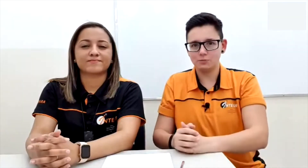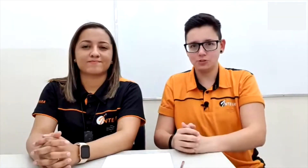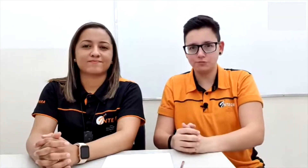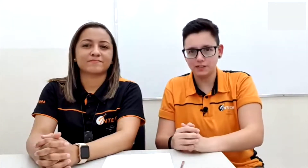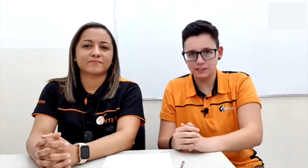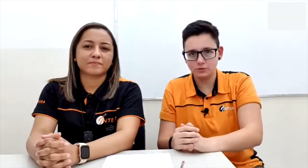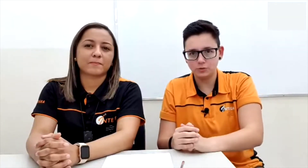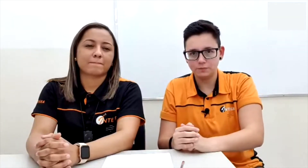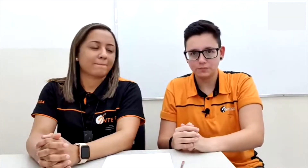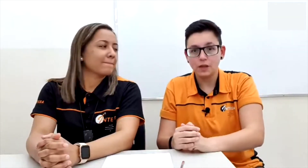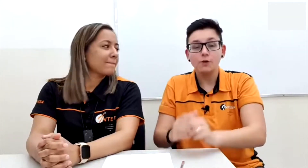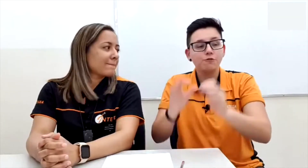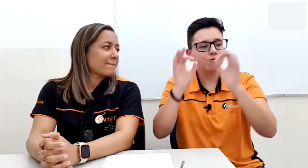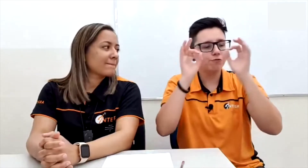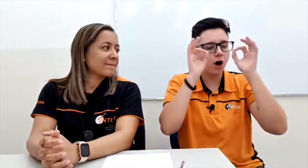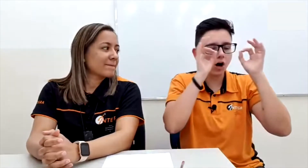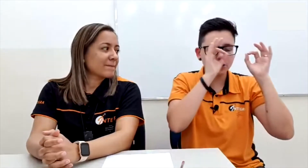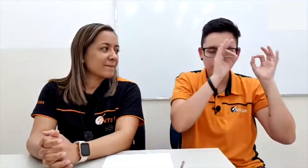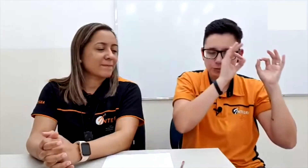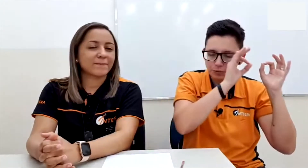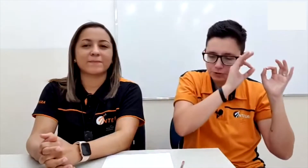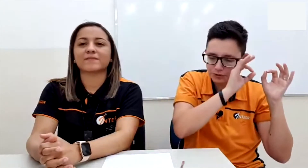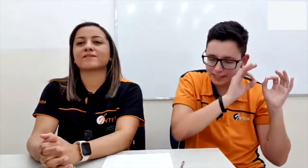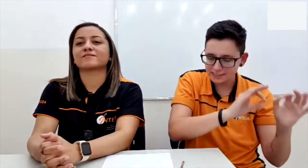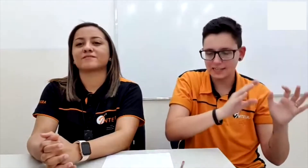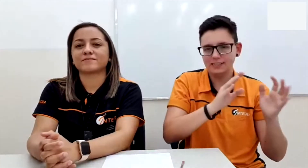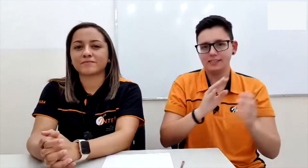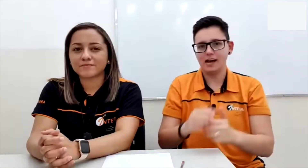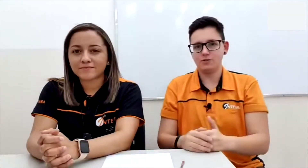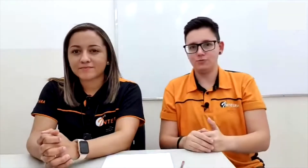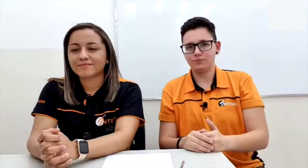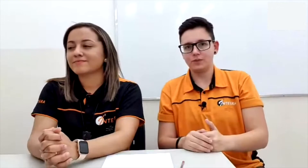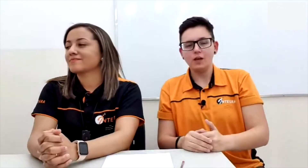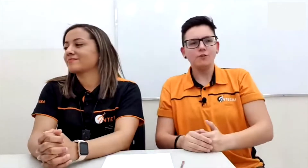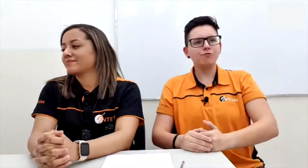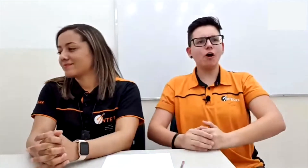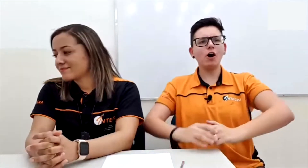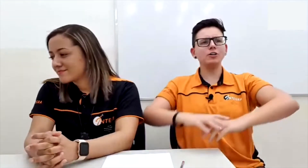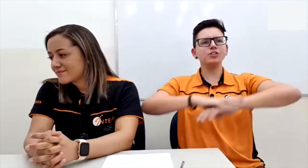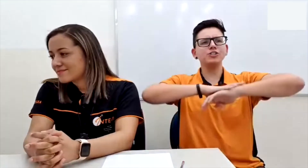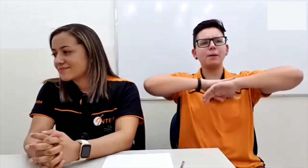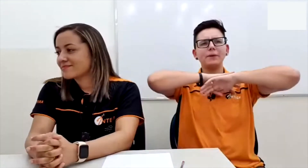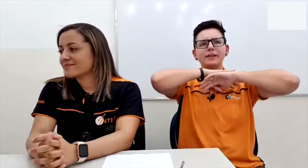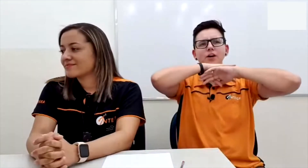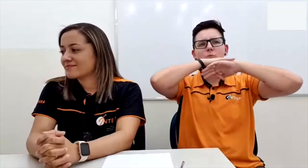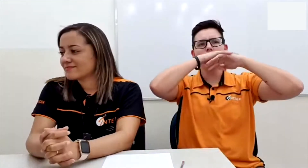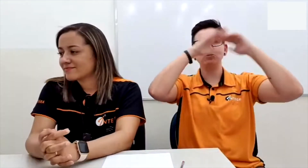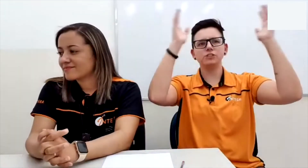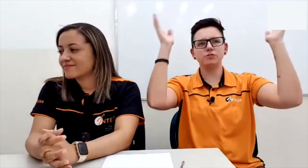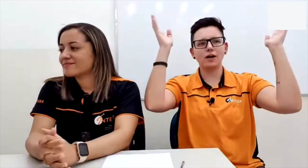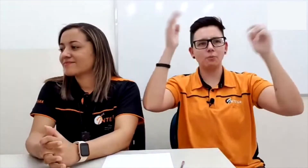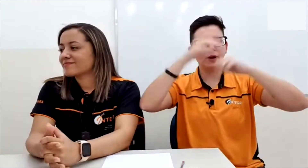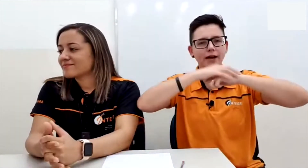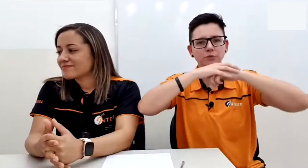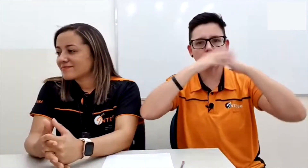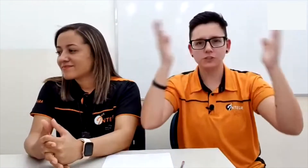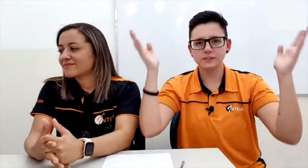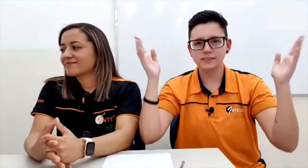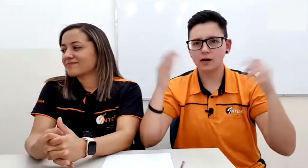te falando? Foge do português sinalizado. Foge de aprender um monte de vocabulário, um monte de sinal e